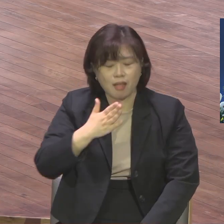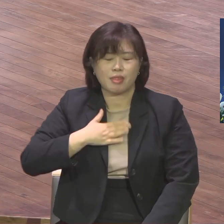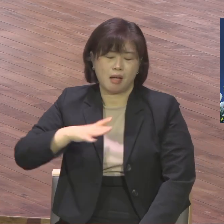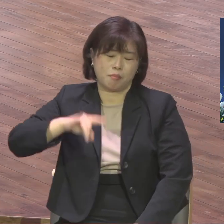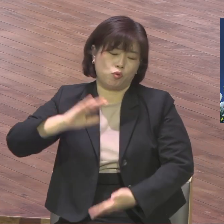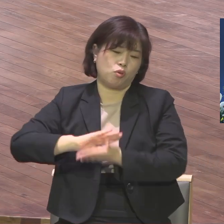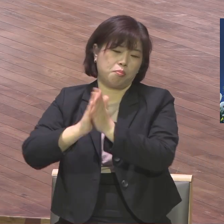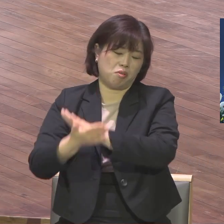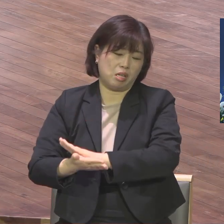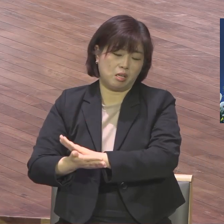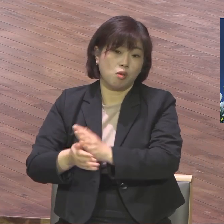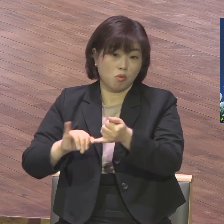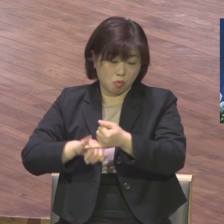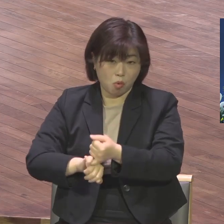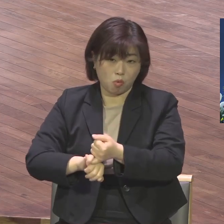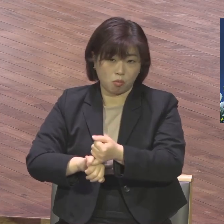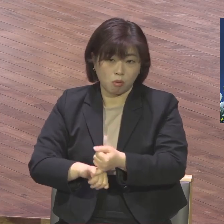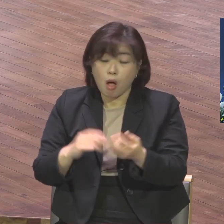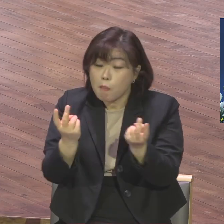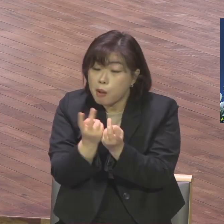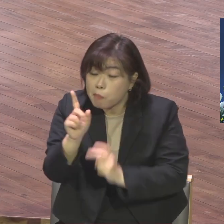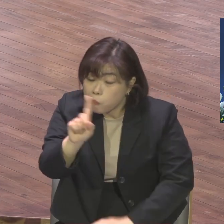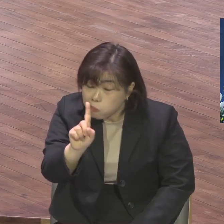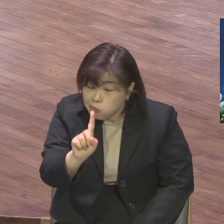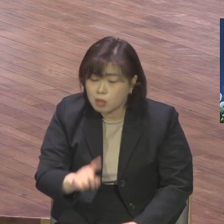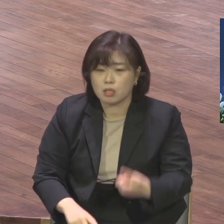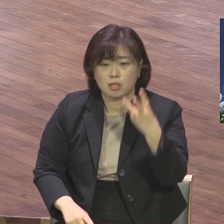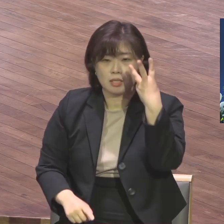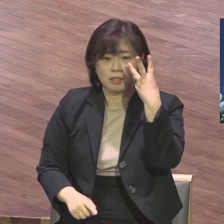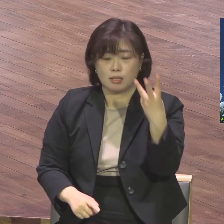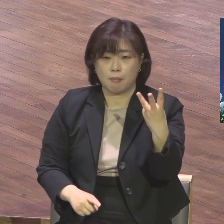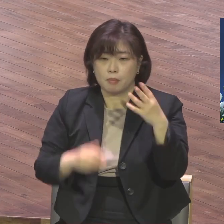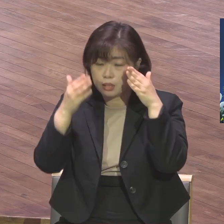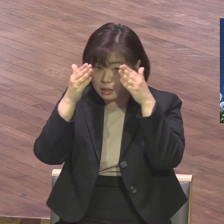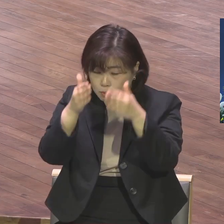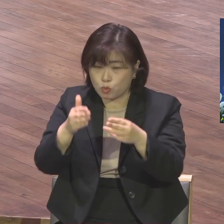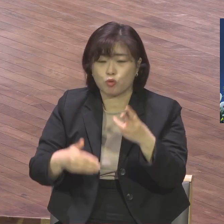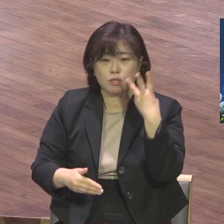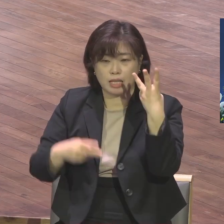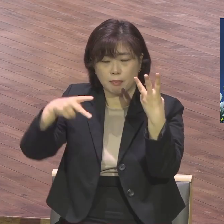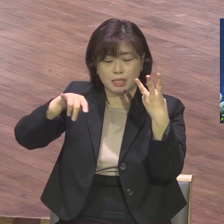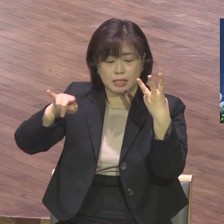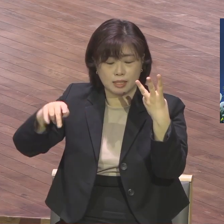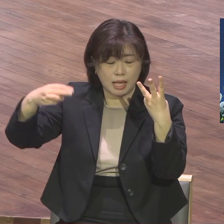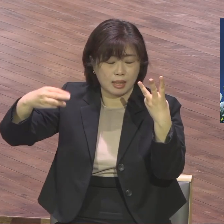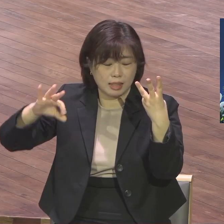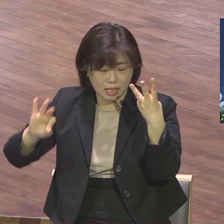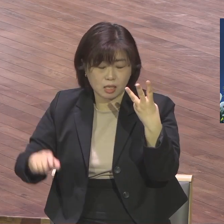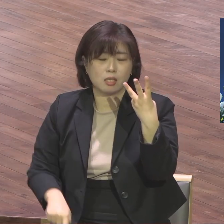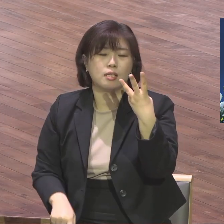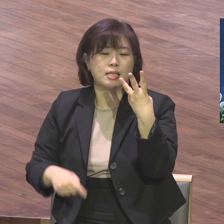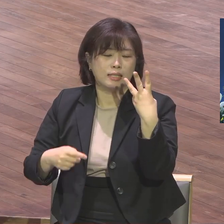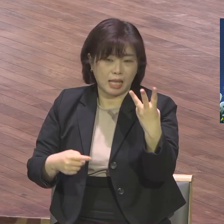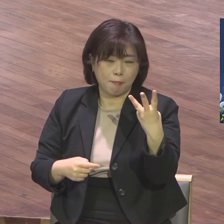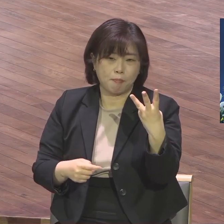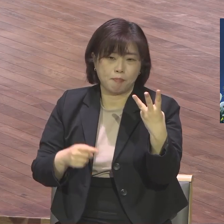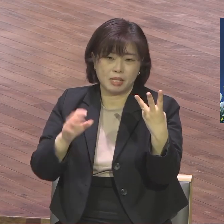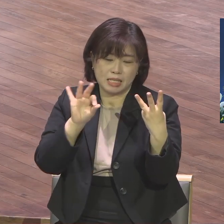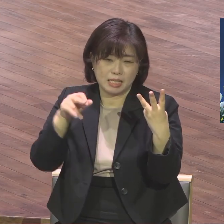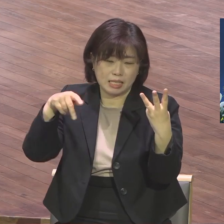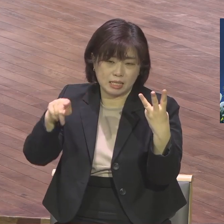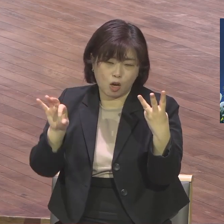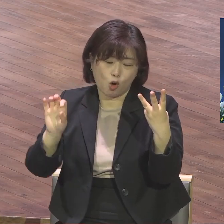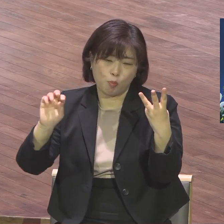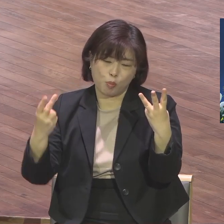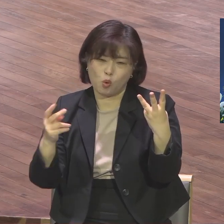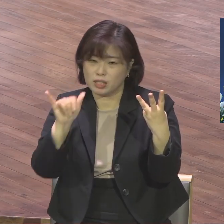3 응답의 영적 비밀 누려라. 7망대, 7여정, 7이정표 오늘 주부에 나와 있습니다. 보시면서 그대로